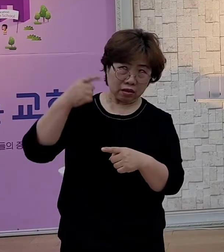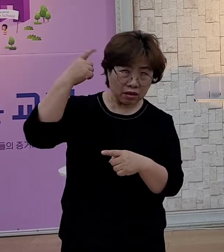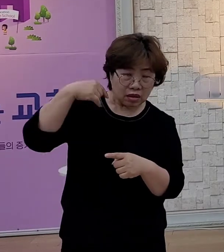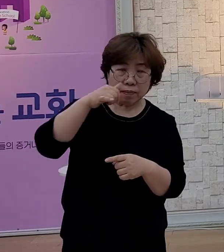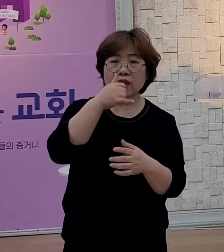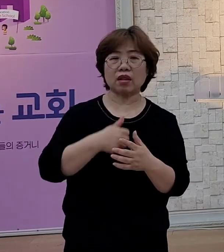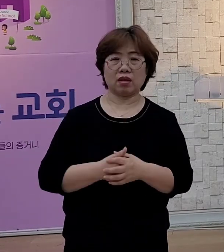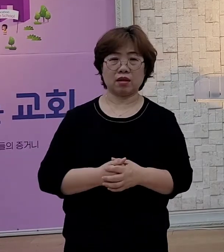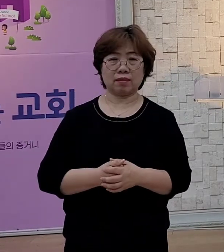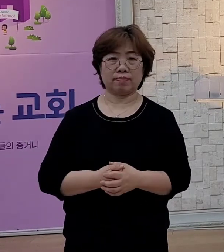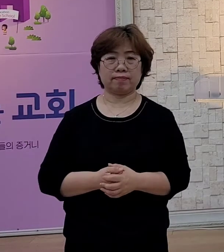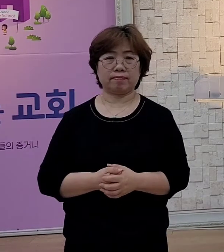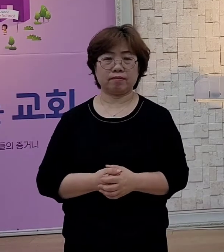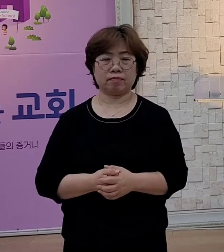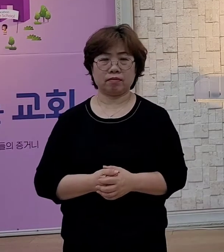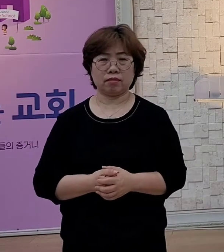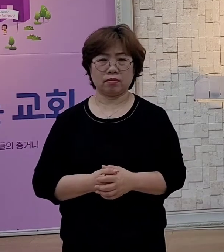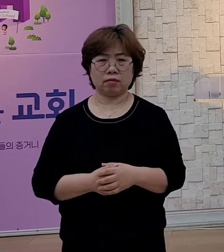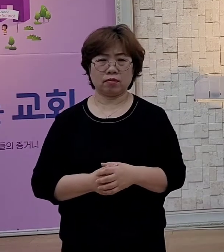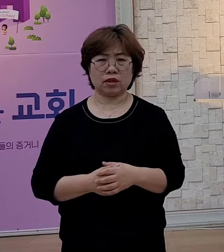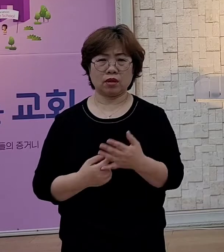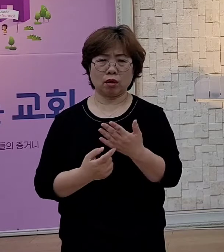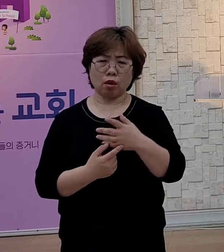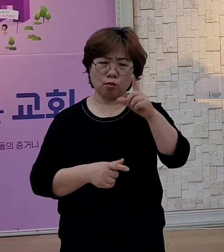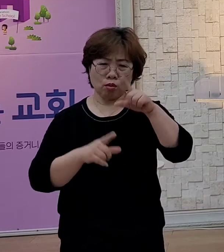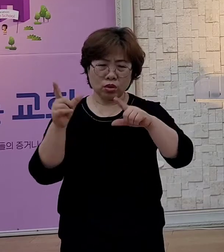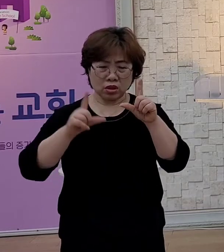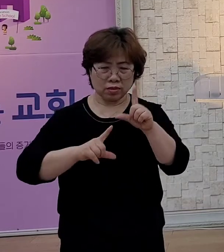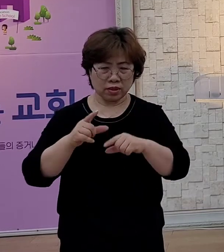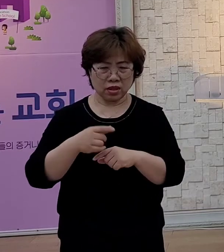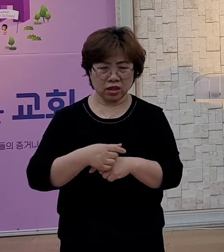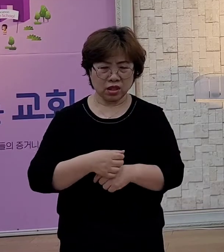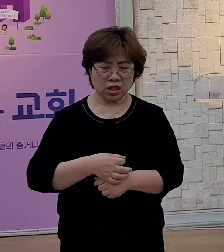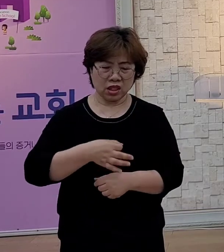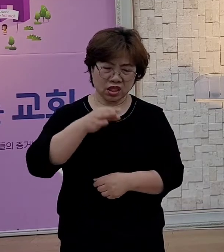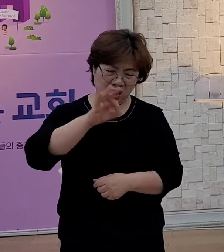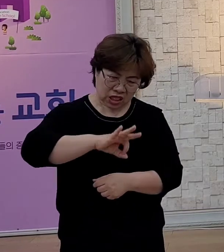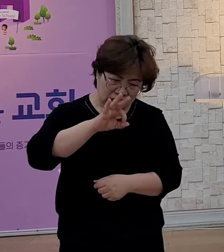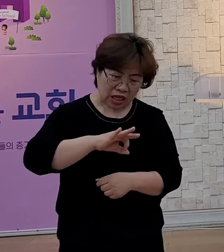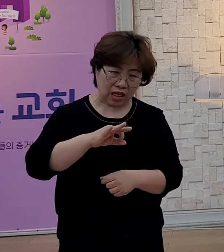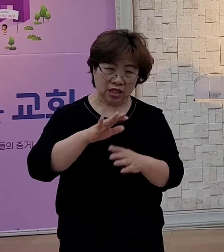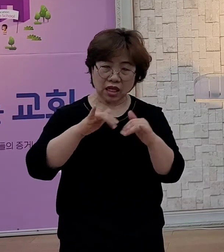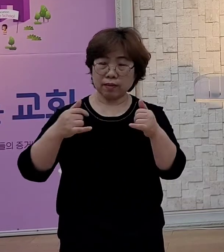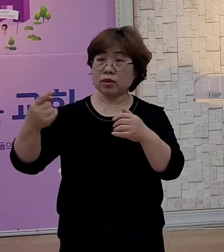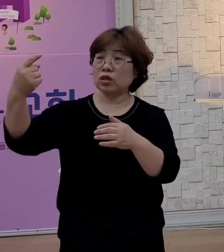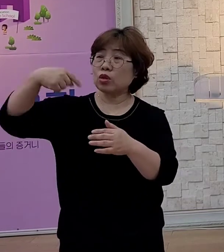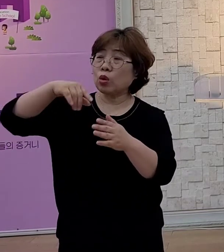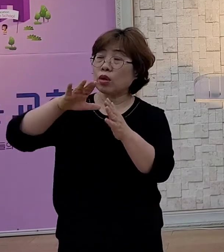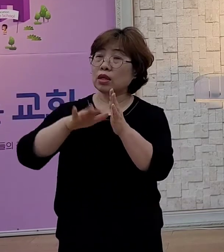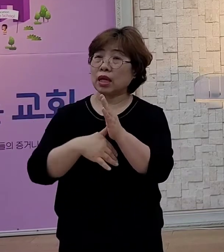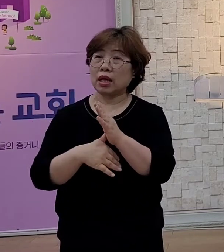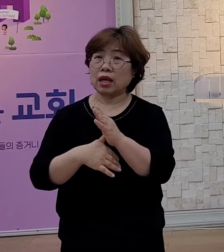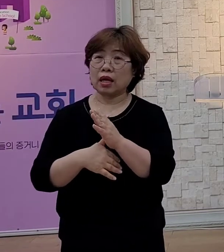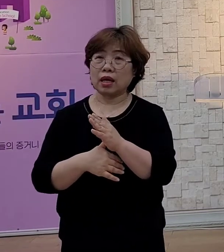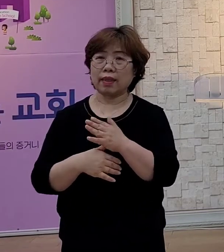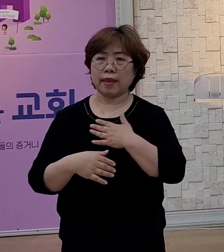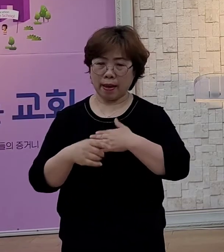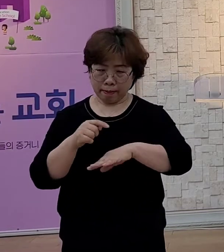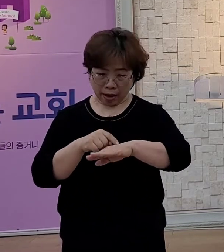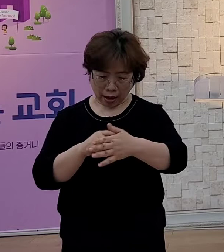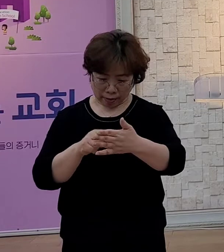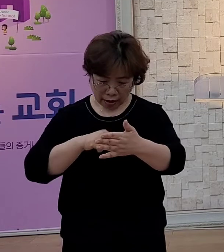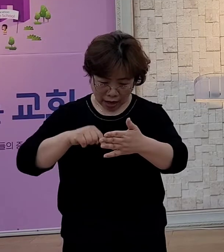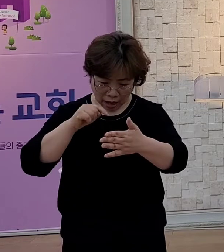신발도 행색도 뭔가 느껴져요. 딱 단번에 느껴집니다. 우리 마음 가운데.